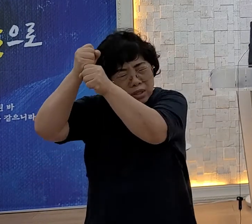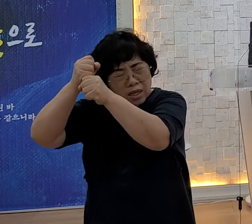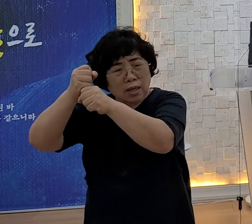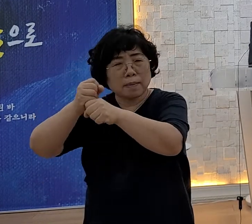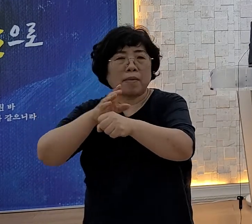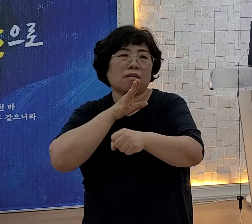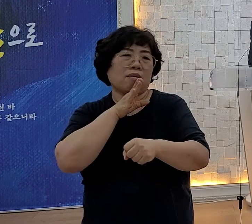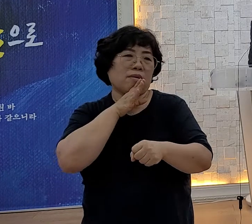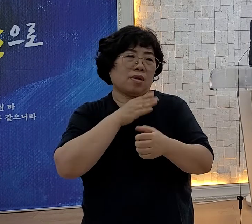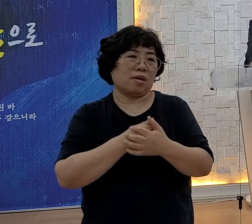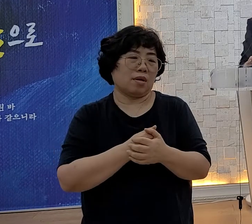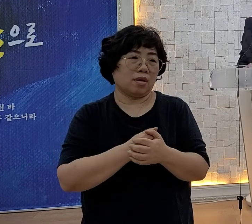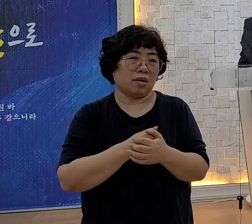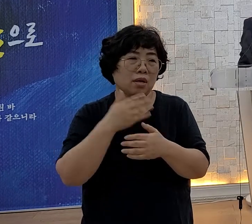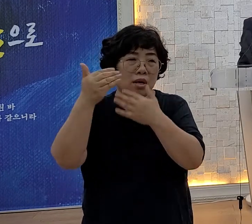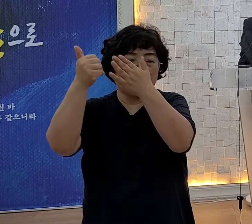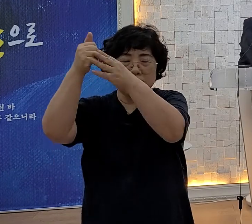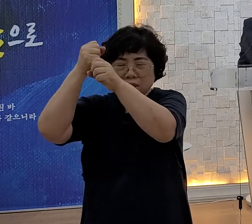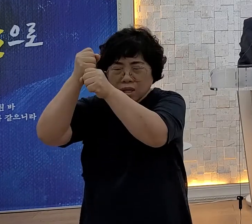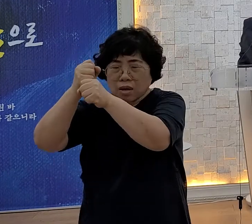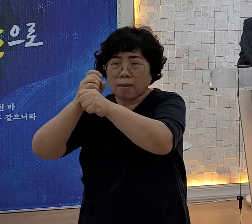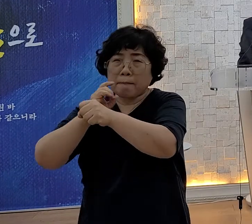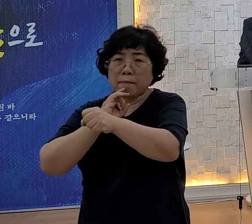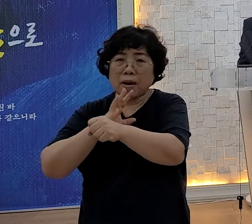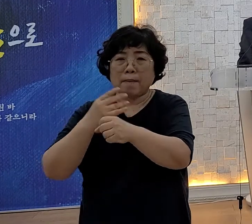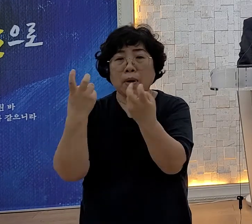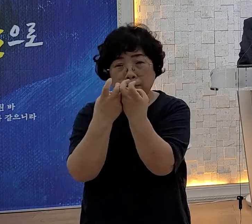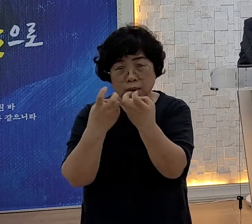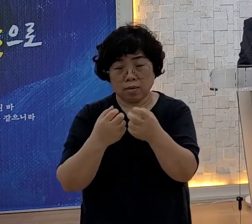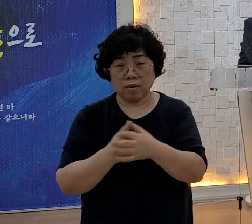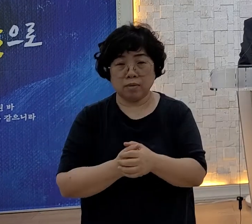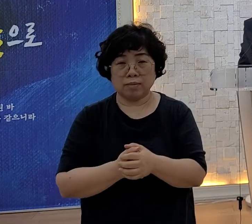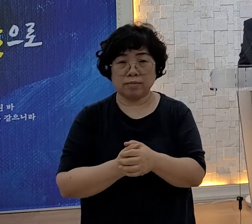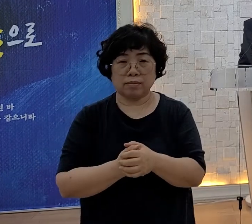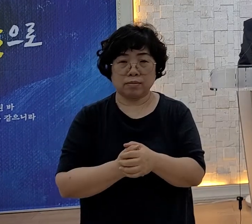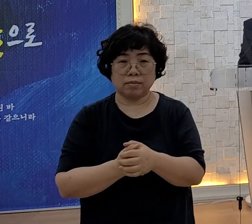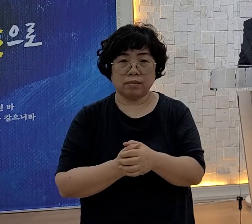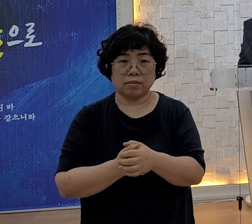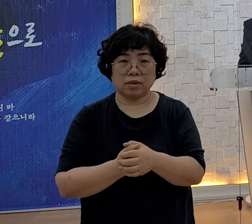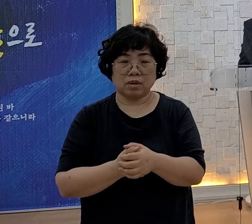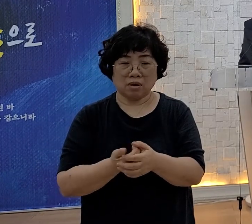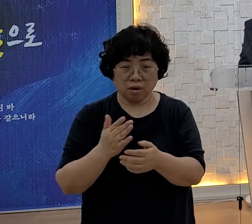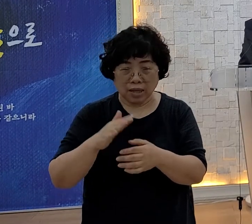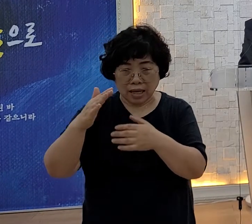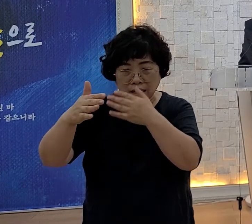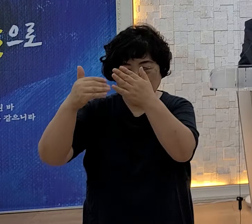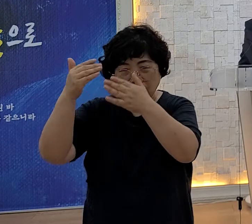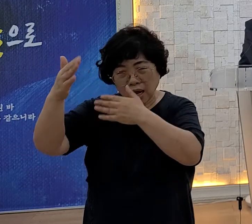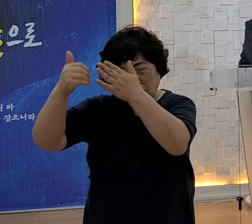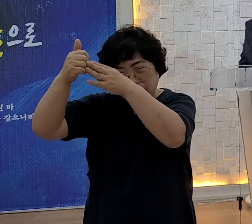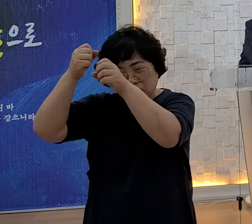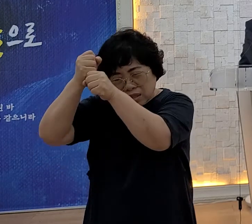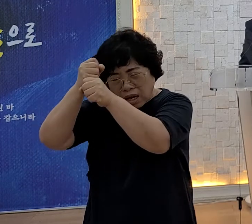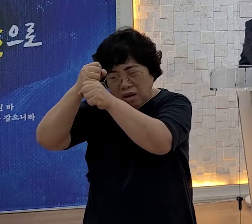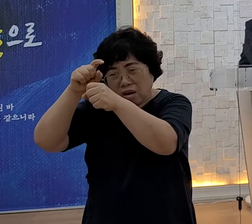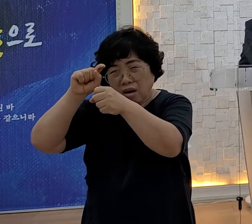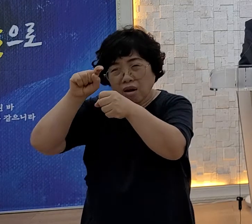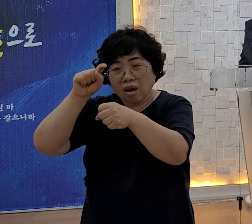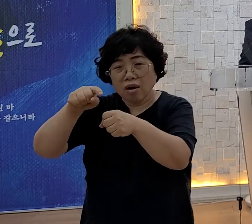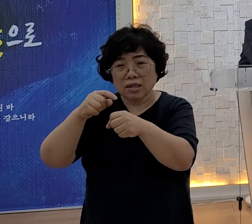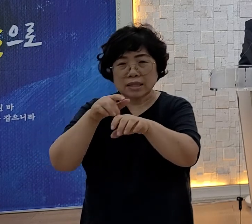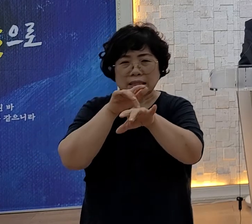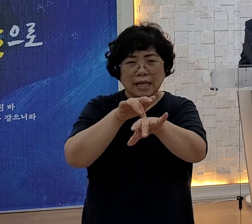아닌갑다. 이렇게 생각하도록 만드는 게 사탄이 하는 짓이에요. 근데 이걸 내 힘으로 이길 수 있다고 절대로 안